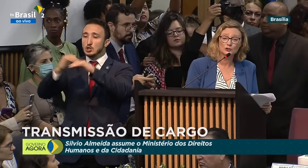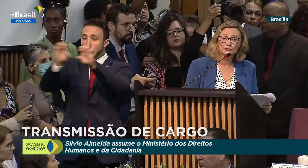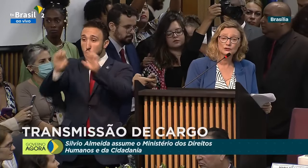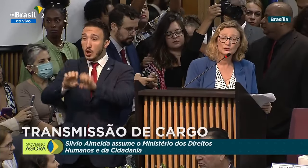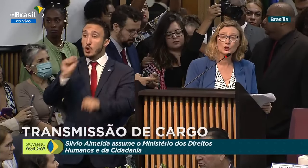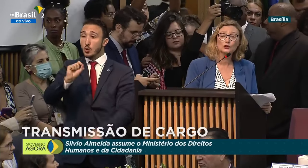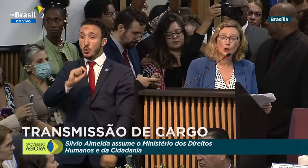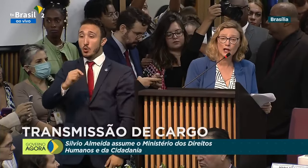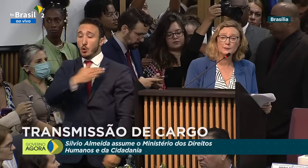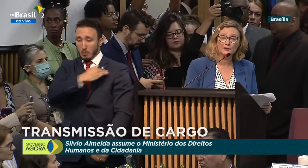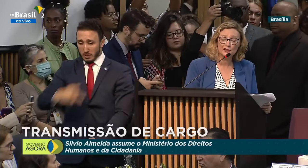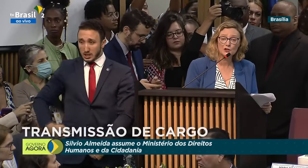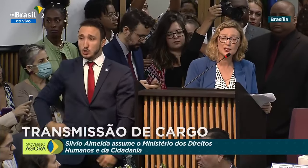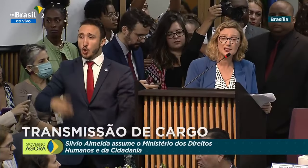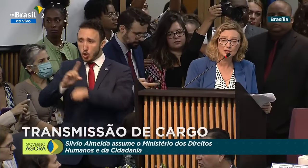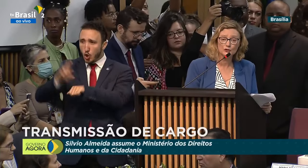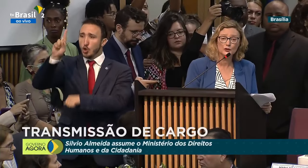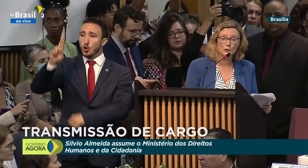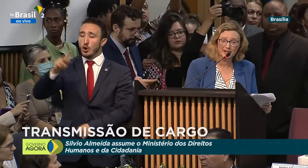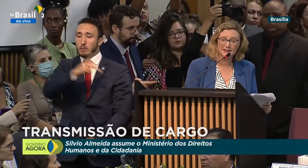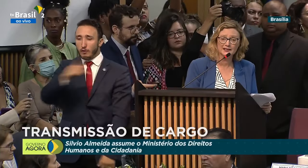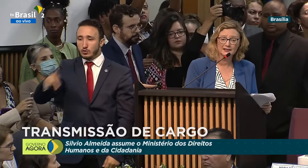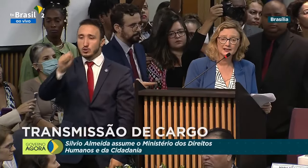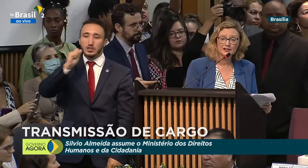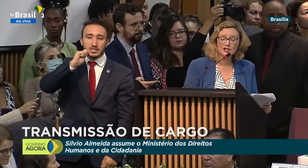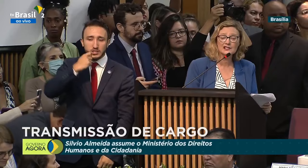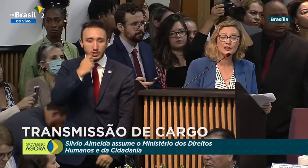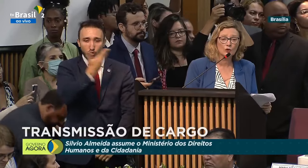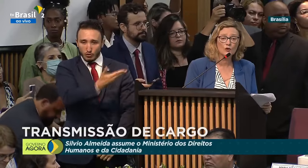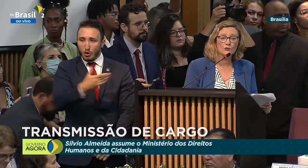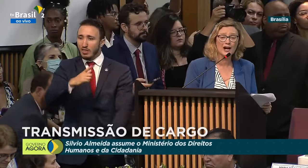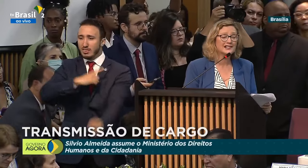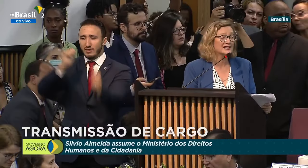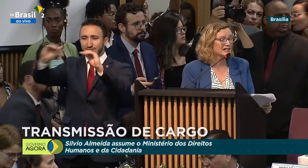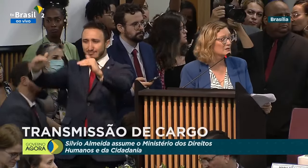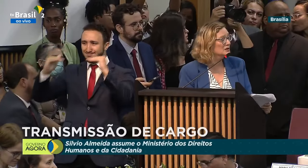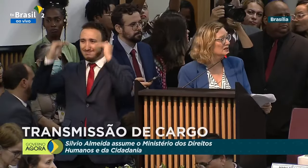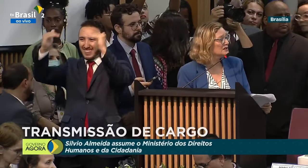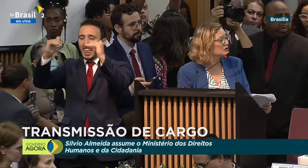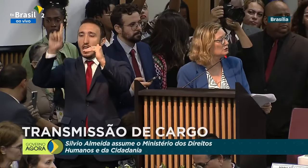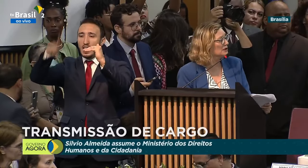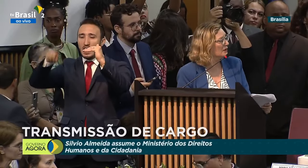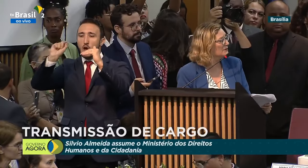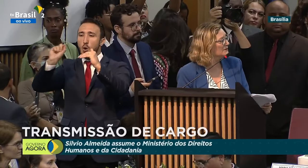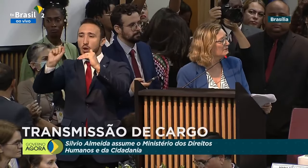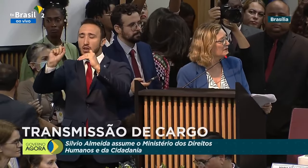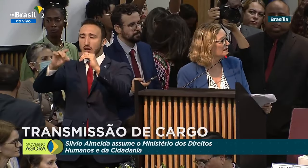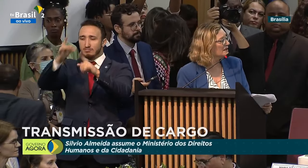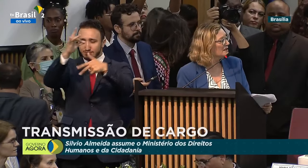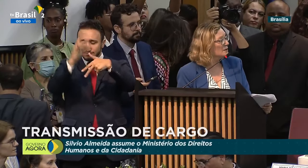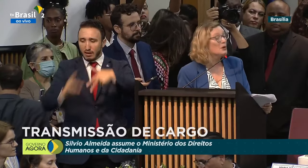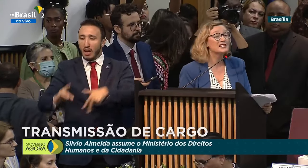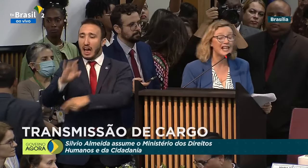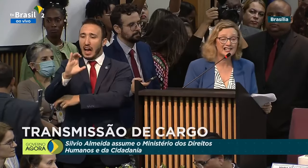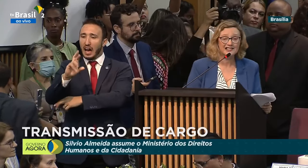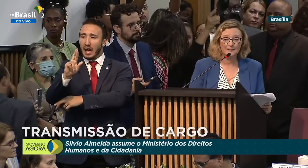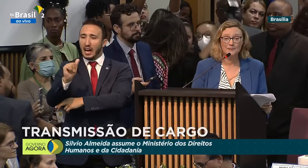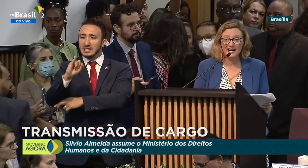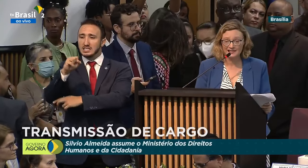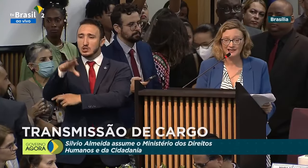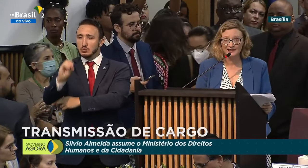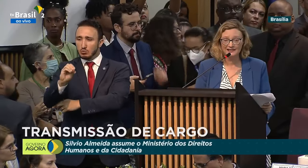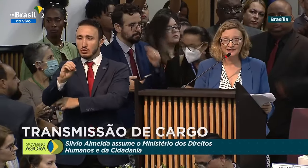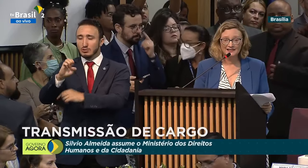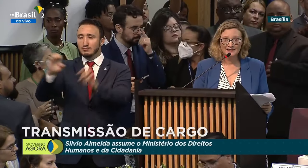o ministro Doutor e Professor Silvio Almeida destacou como racismo estrutural pois